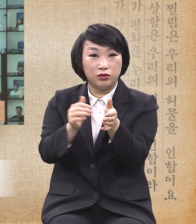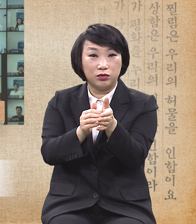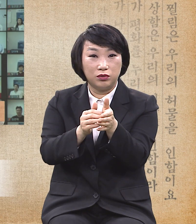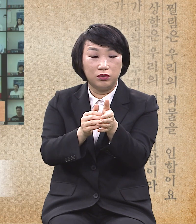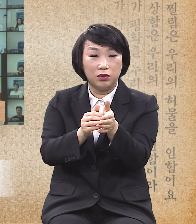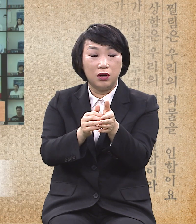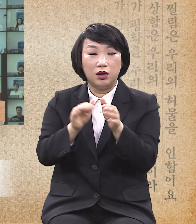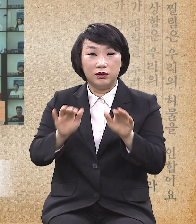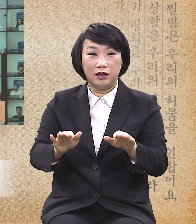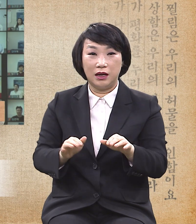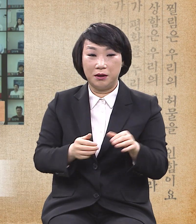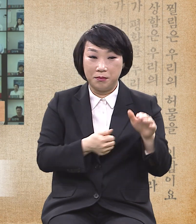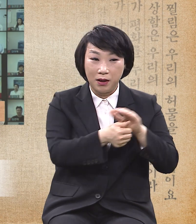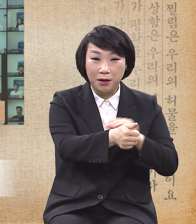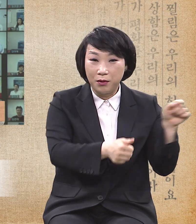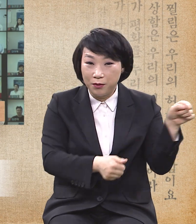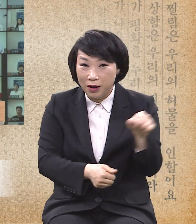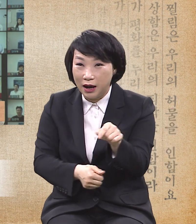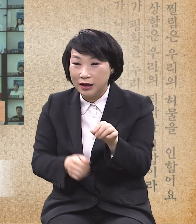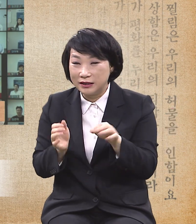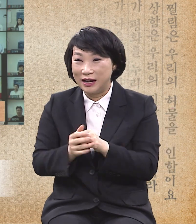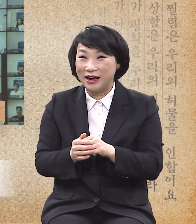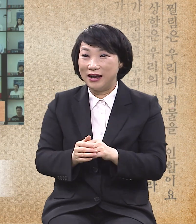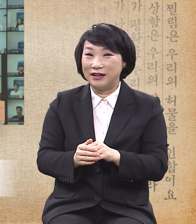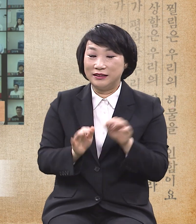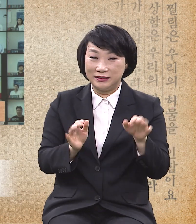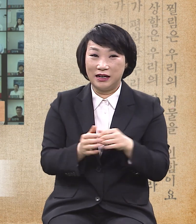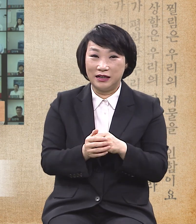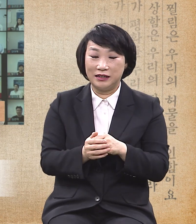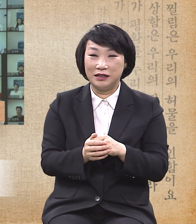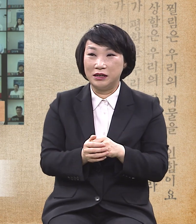일러줬는데 아니다. 네가